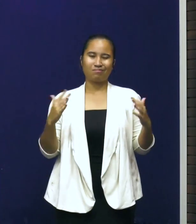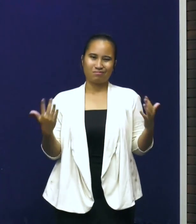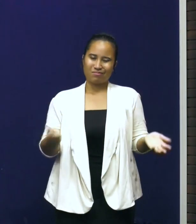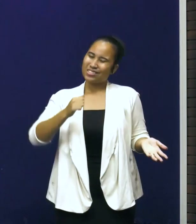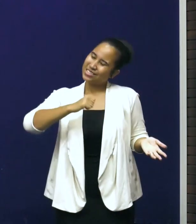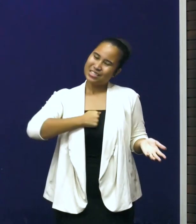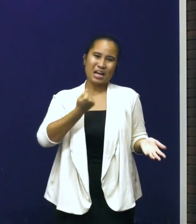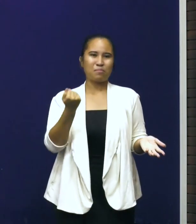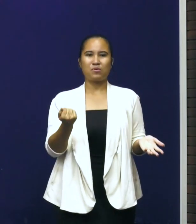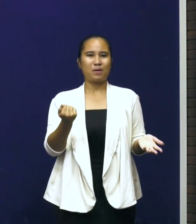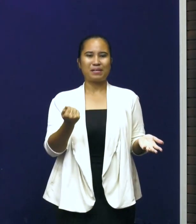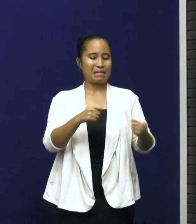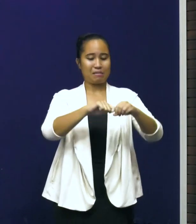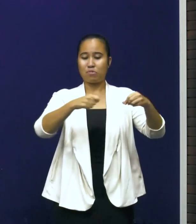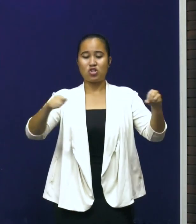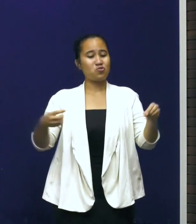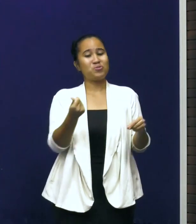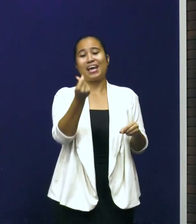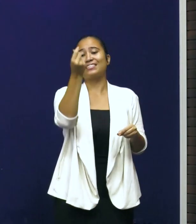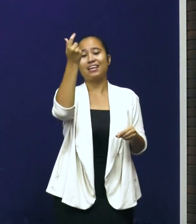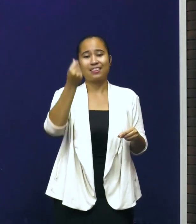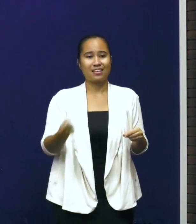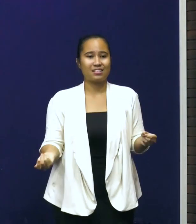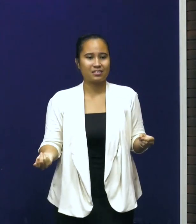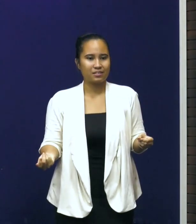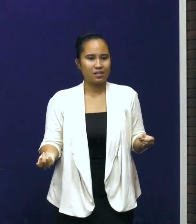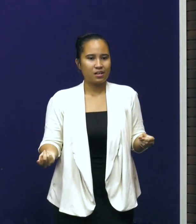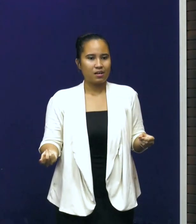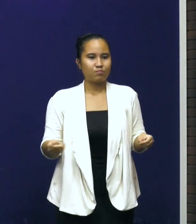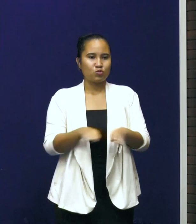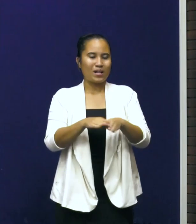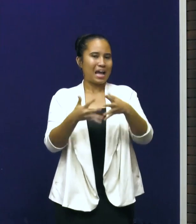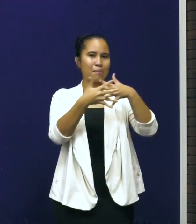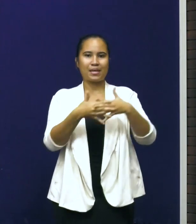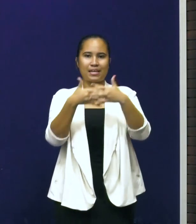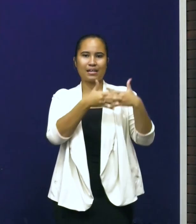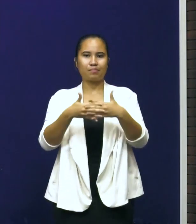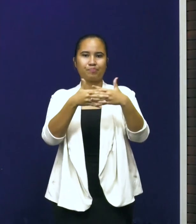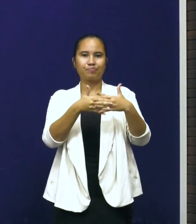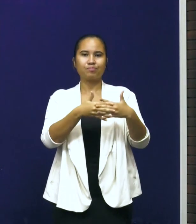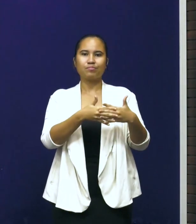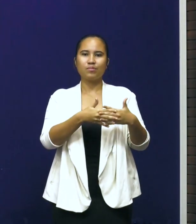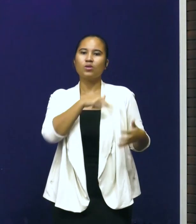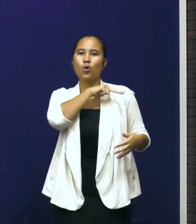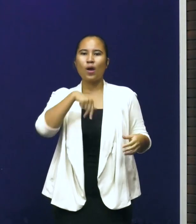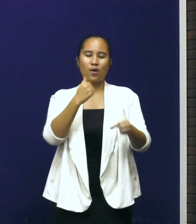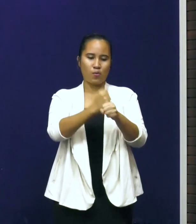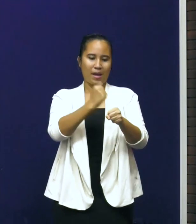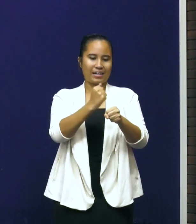miljoenen die Amerika pompt in de casinos, vooral in Las Vegas. We werken met de casino-houders aan een stimulus-pakket.